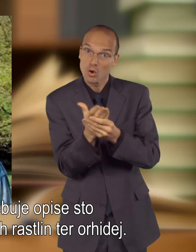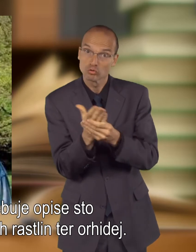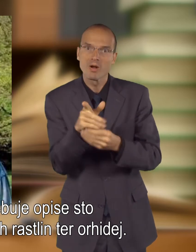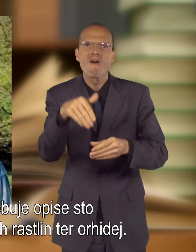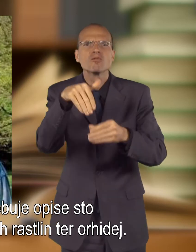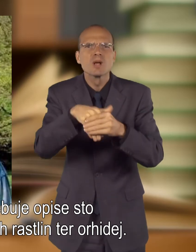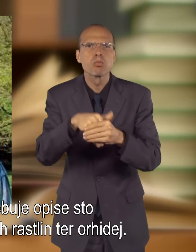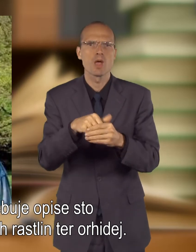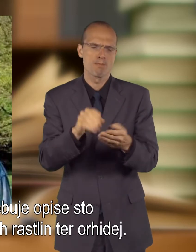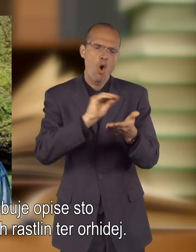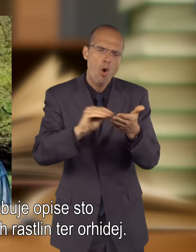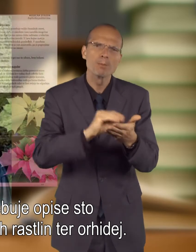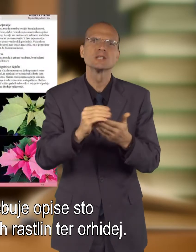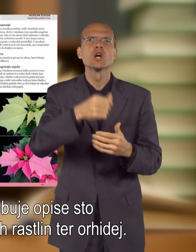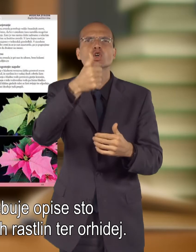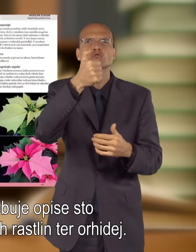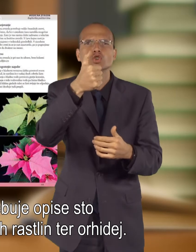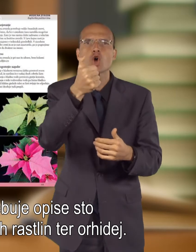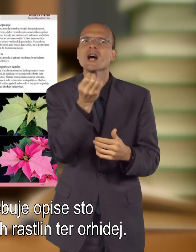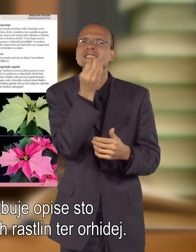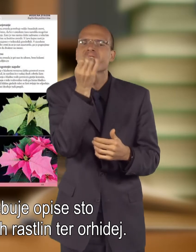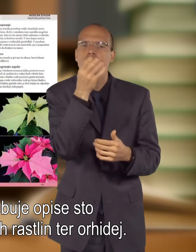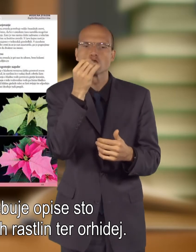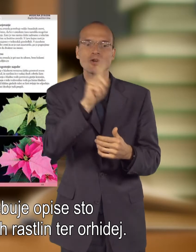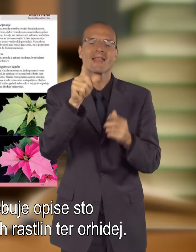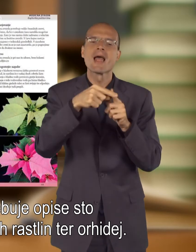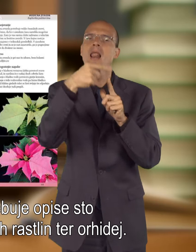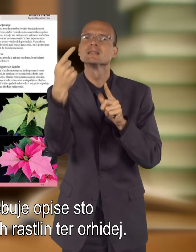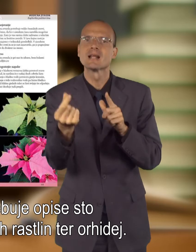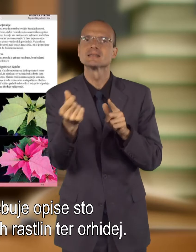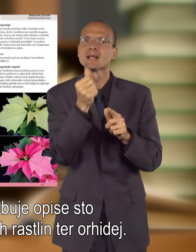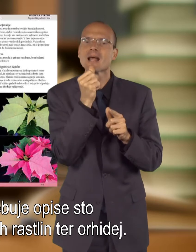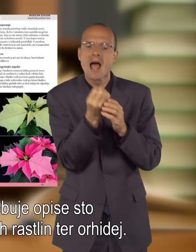Priročnik vsebuje opise 100 cvetočih in listnatih rastlin ter orhidej.